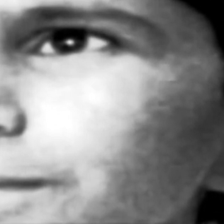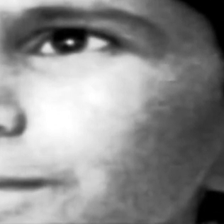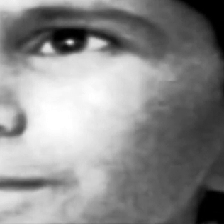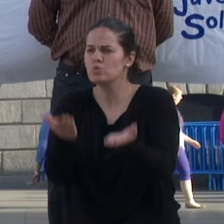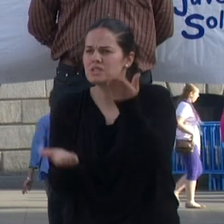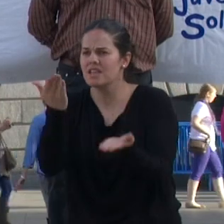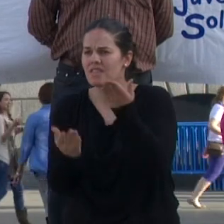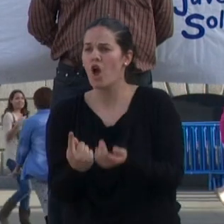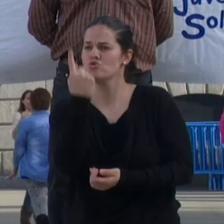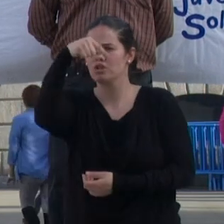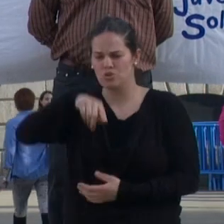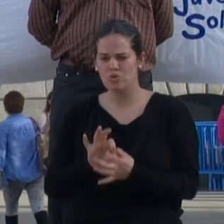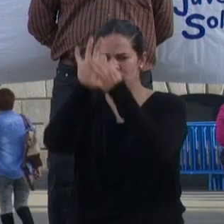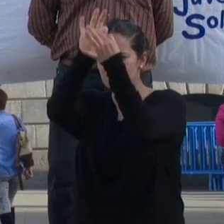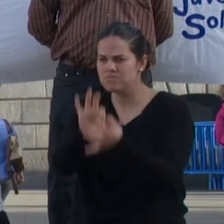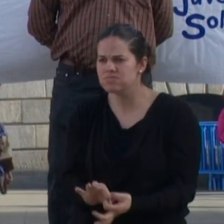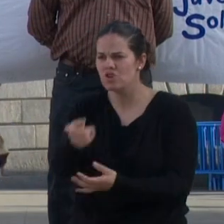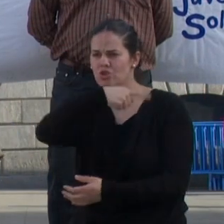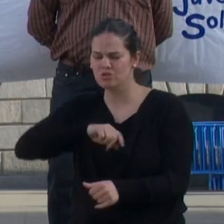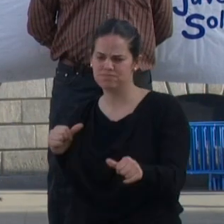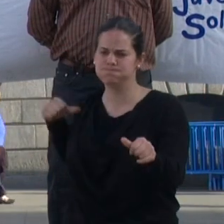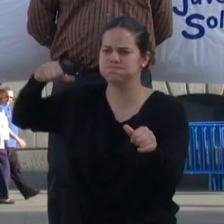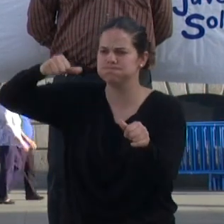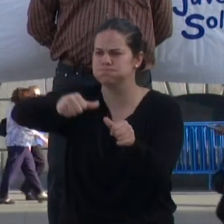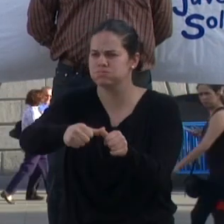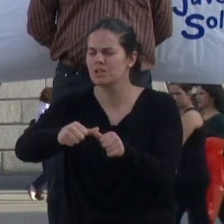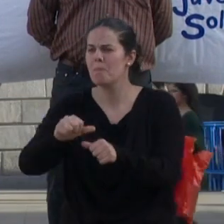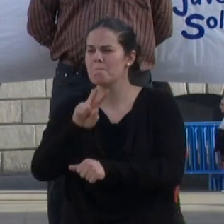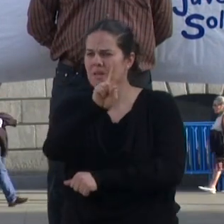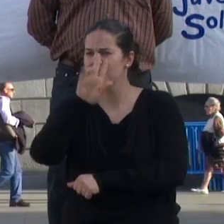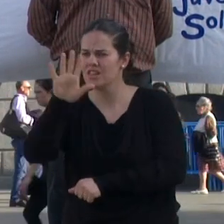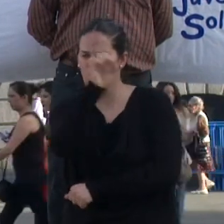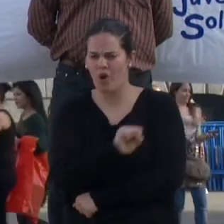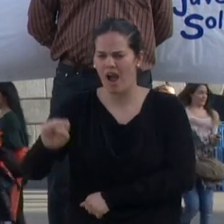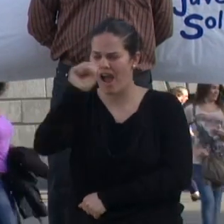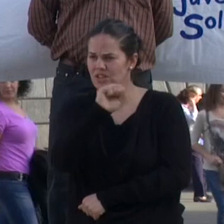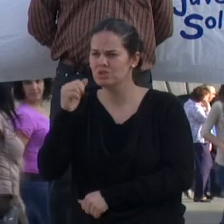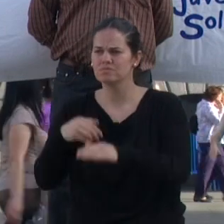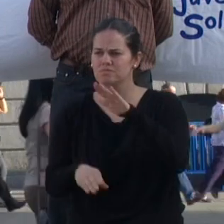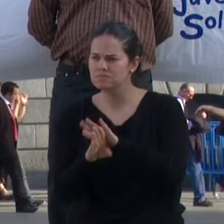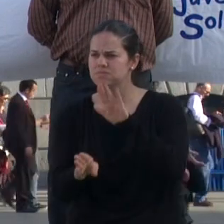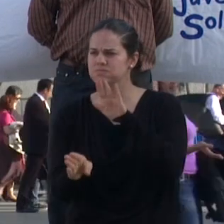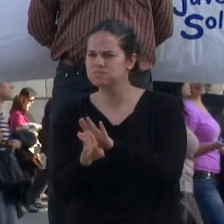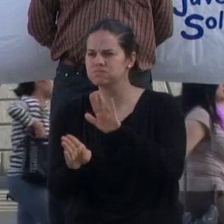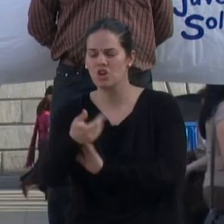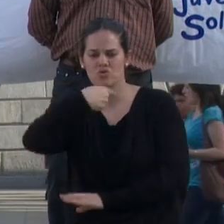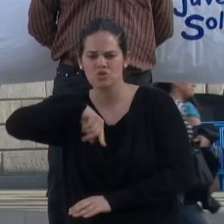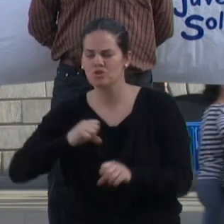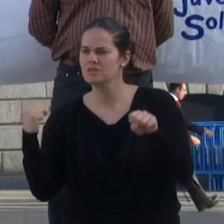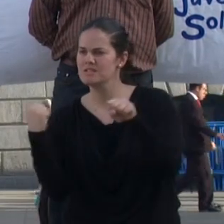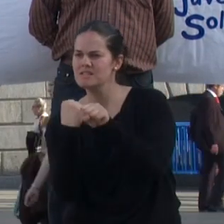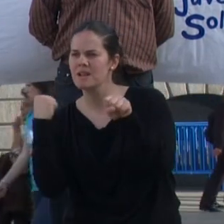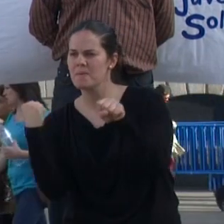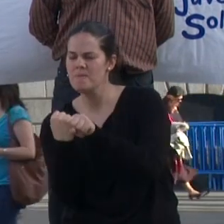en las relaciones norte-sur que venimos haciendo durante más de 25 años, seguiremos